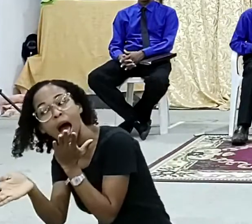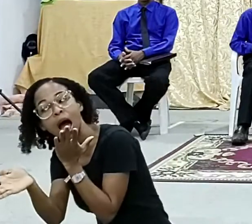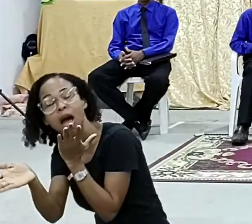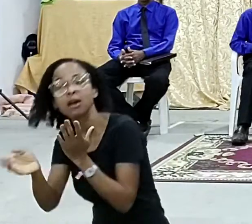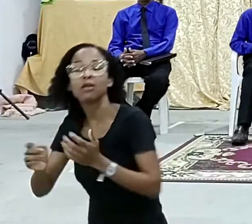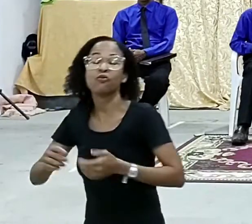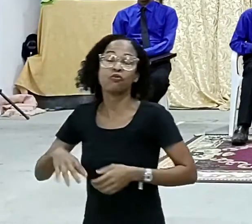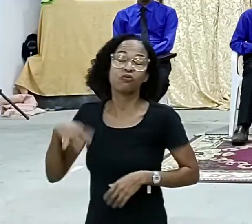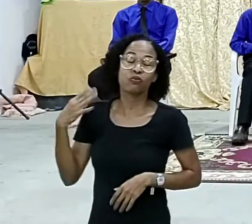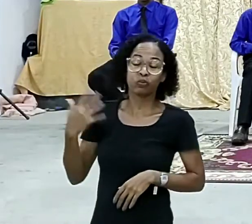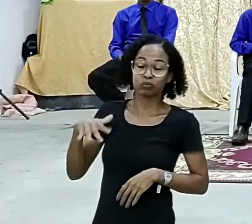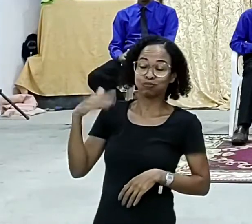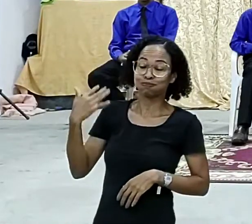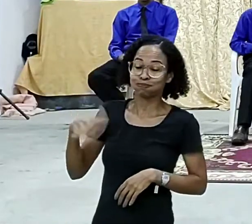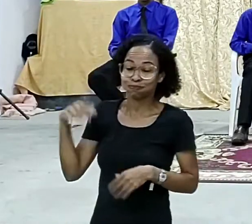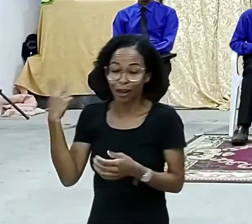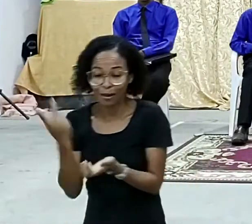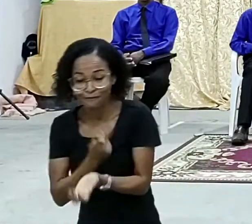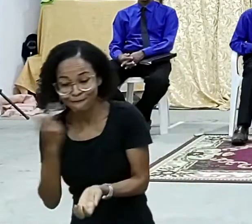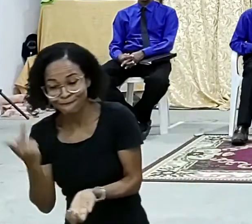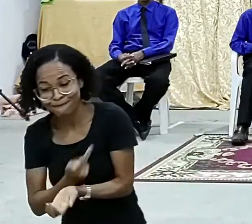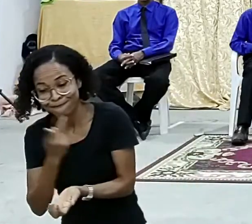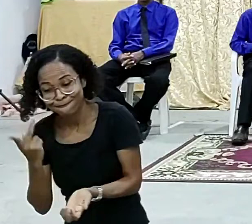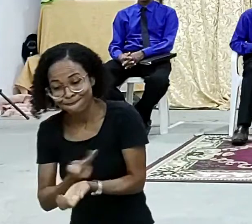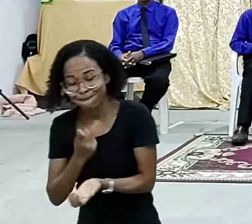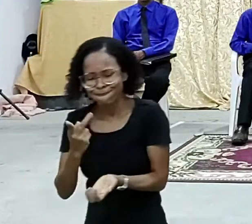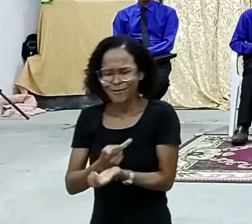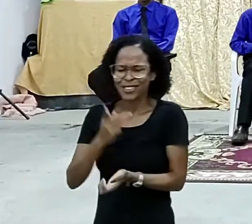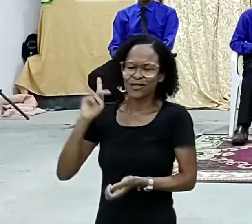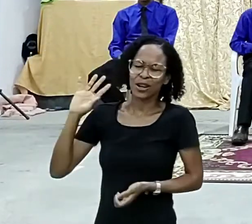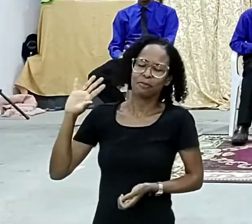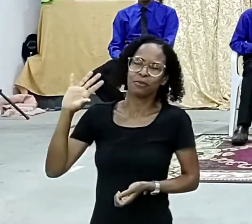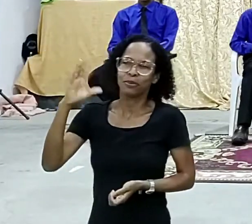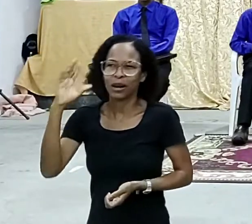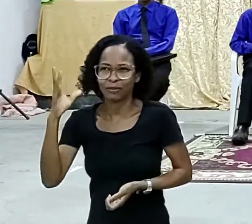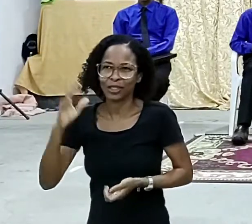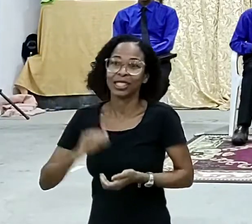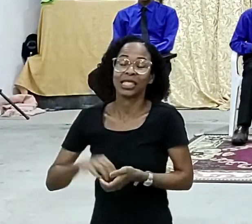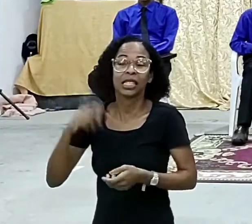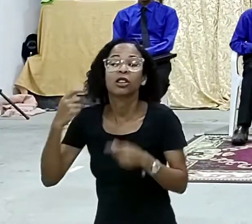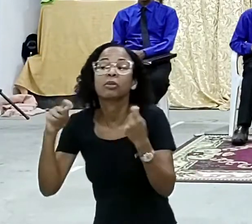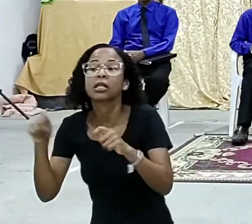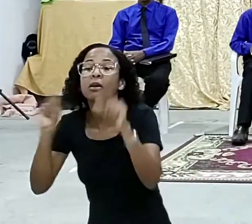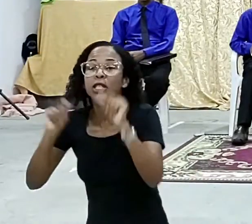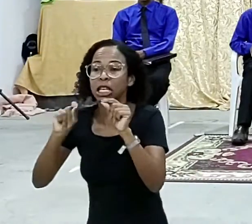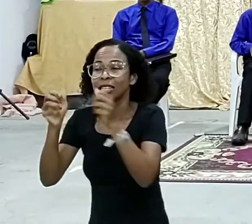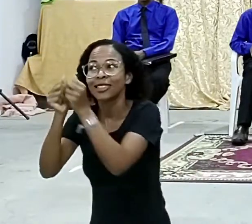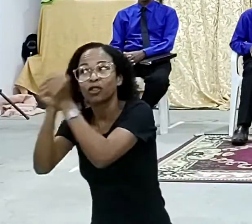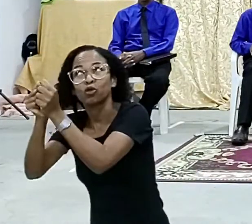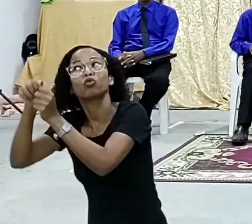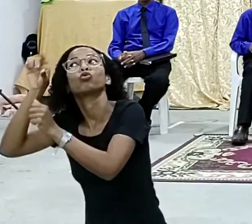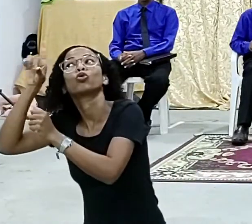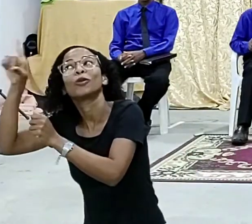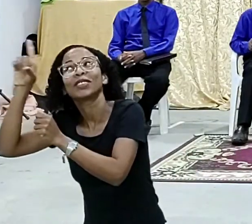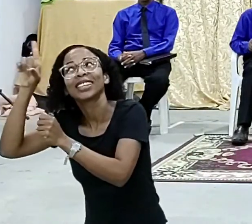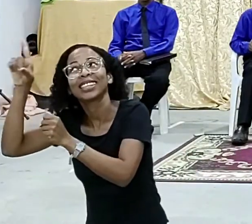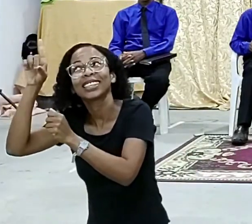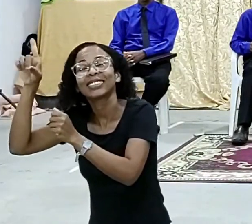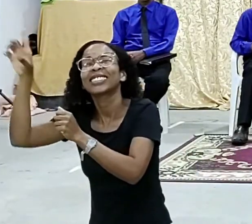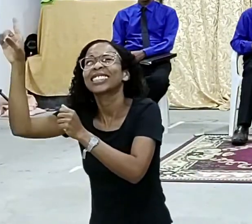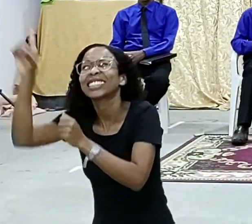errado. Ainda que sobrevenham as dificuldades, creia tão somente que Deus ele pode